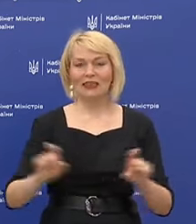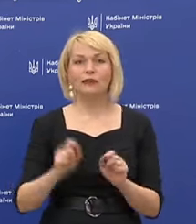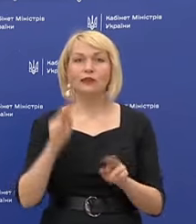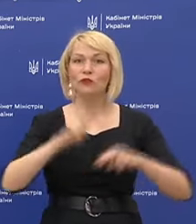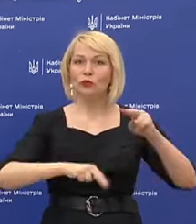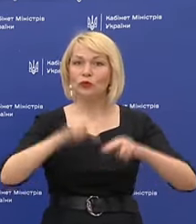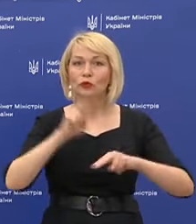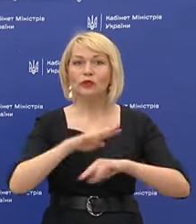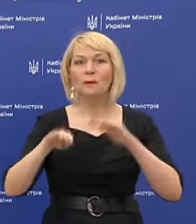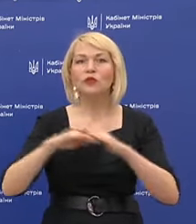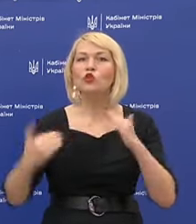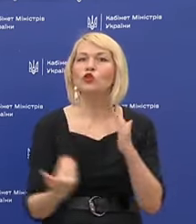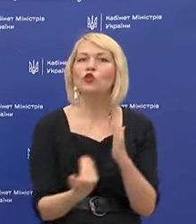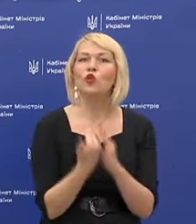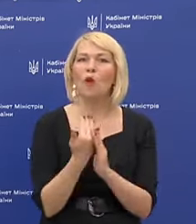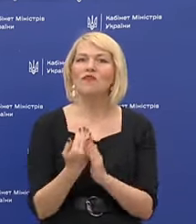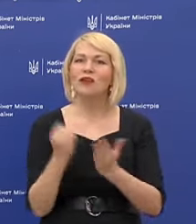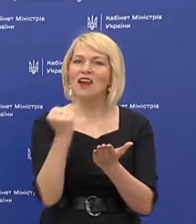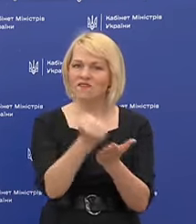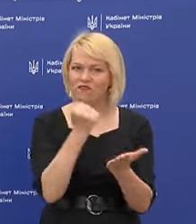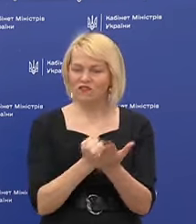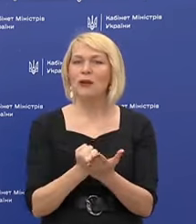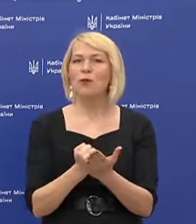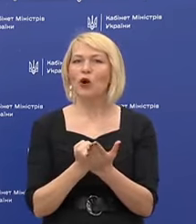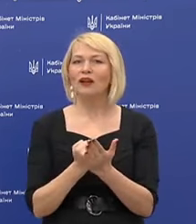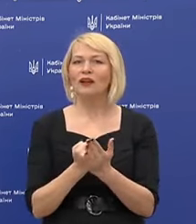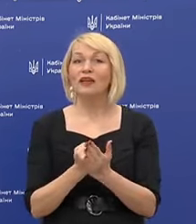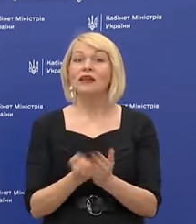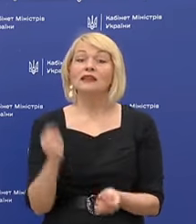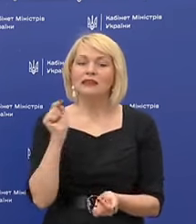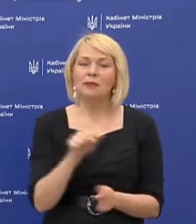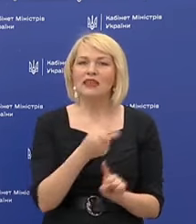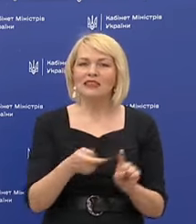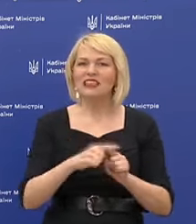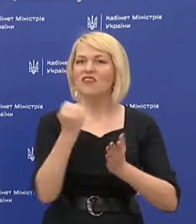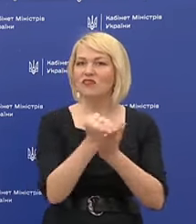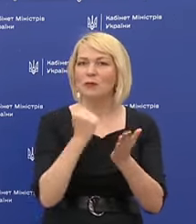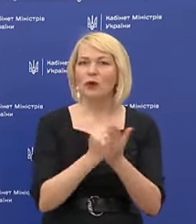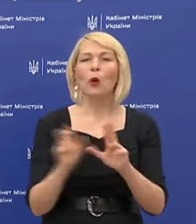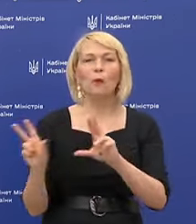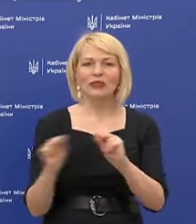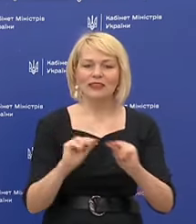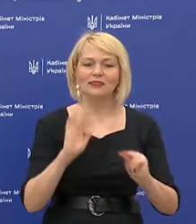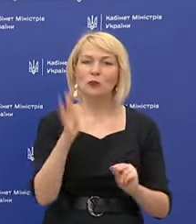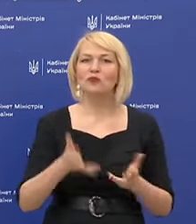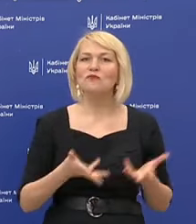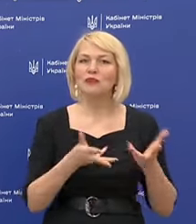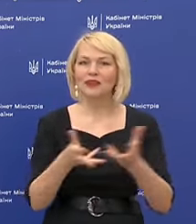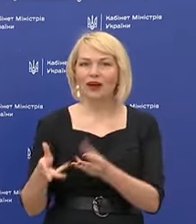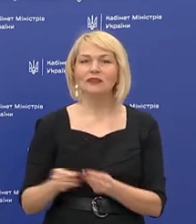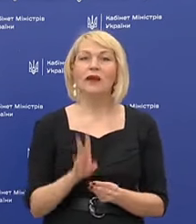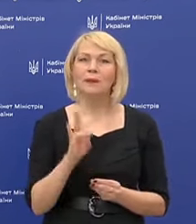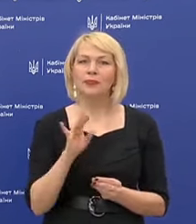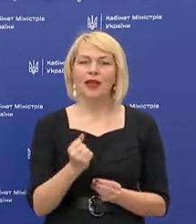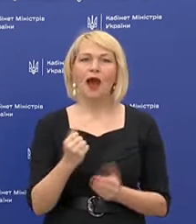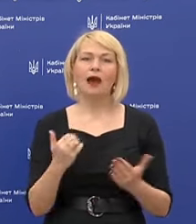будуються під нові вимоги. І саме ці вимоги будуть позитивно впливати на